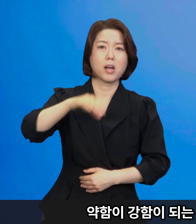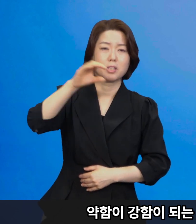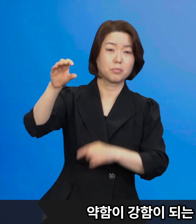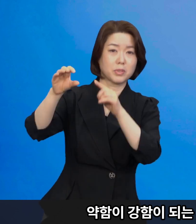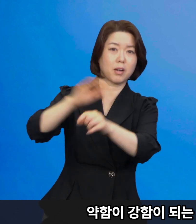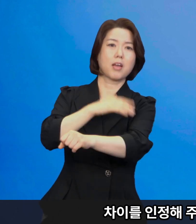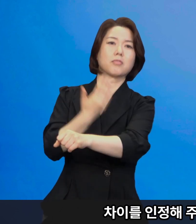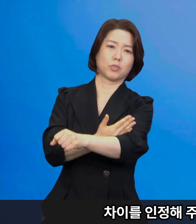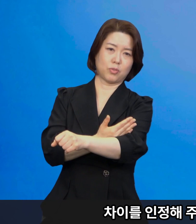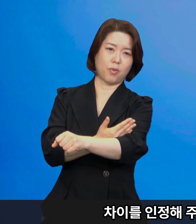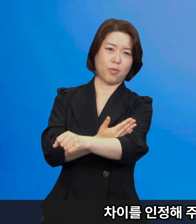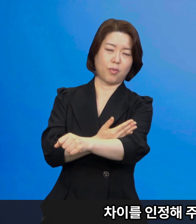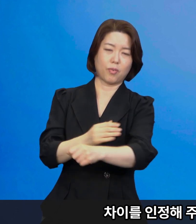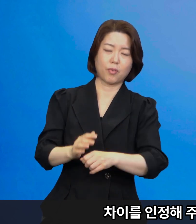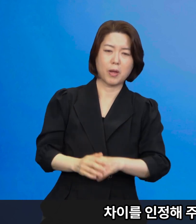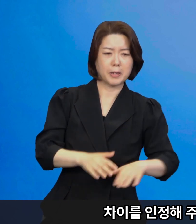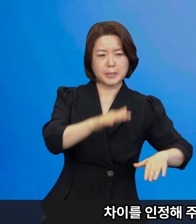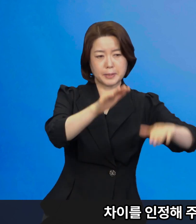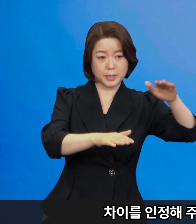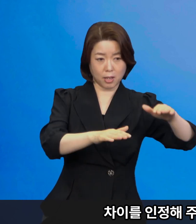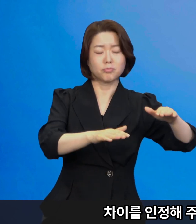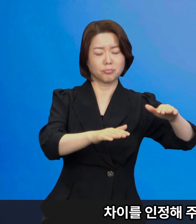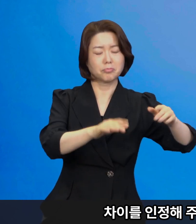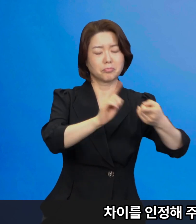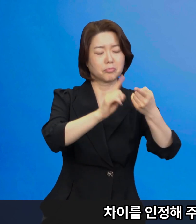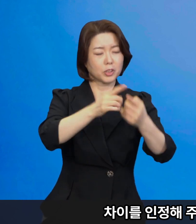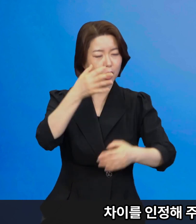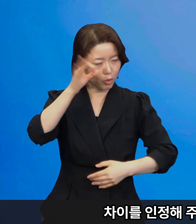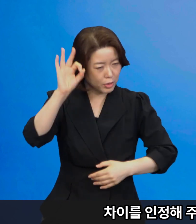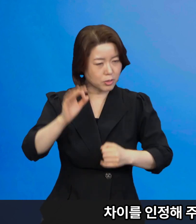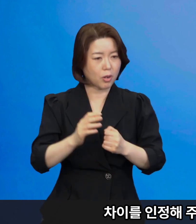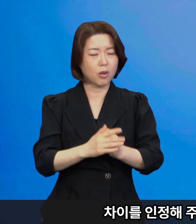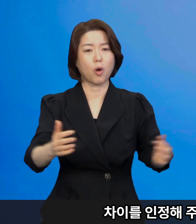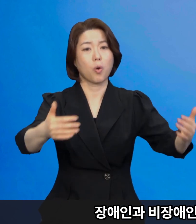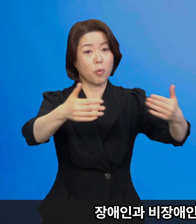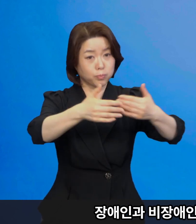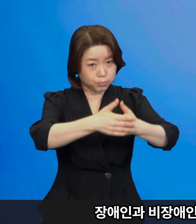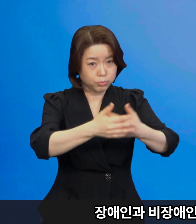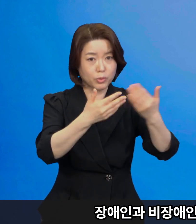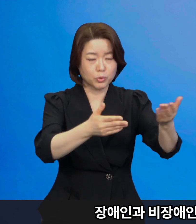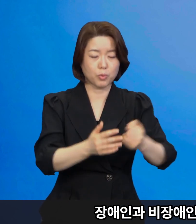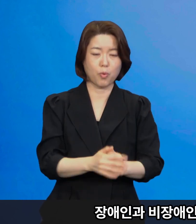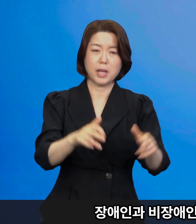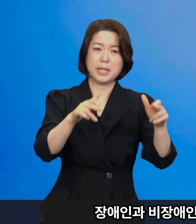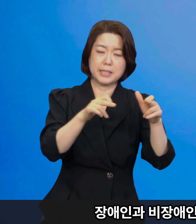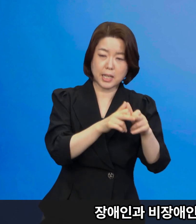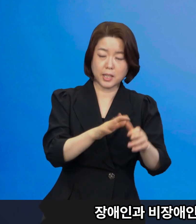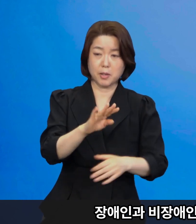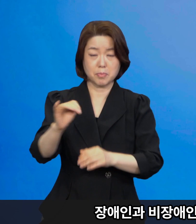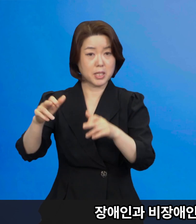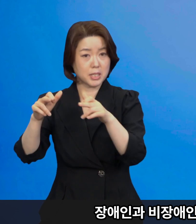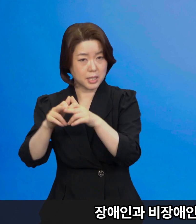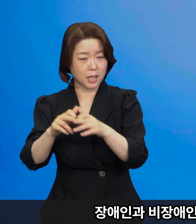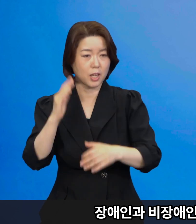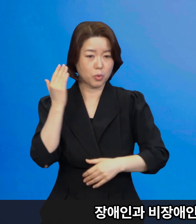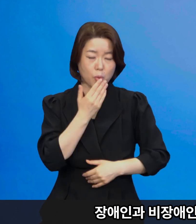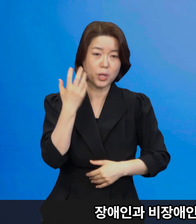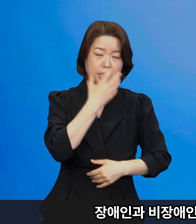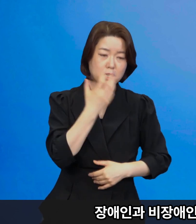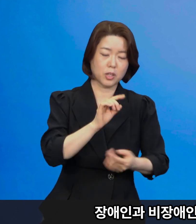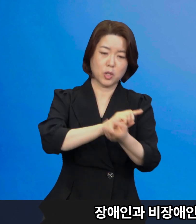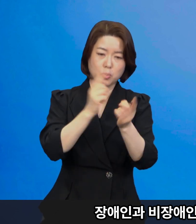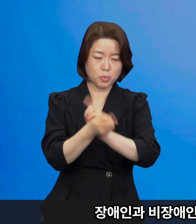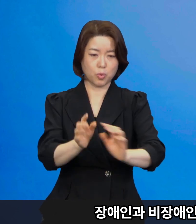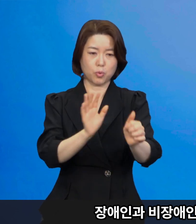능력으로 차이를 인정해주고 보듬어줄 뿐 아니라 장애인과 비장애인이 서로